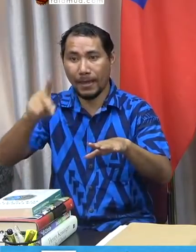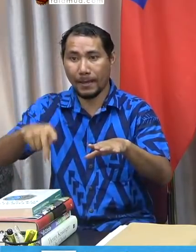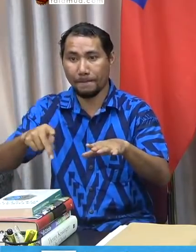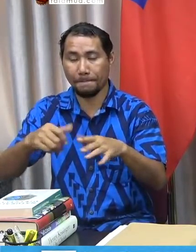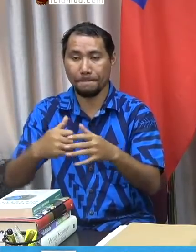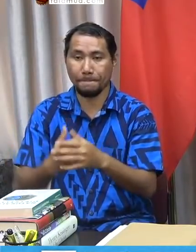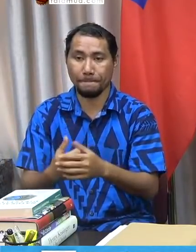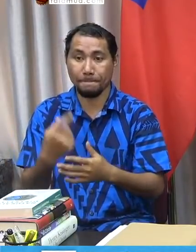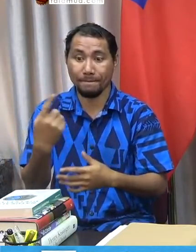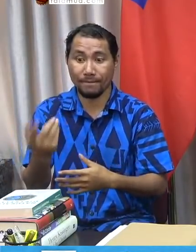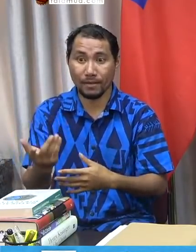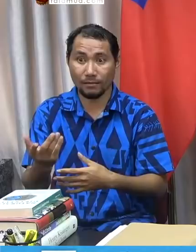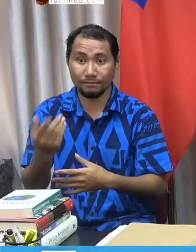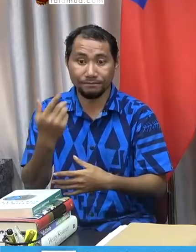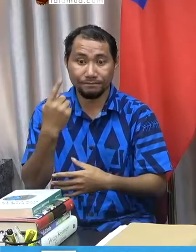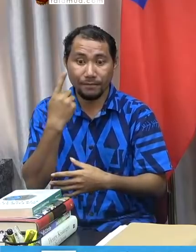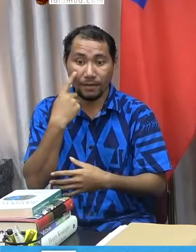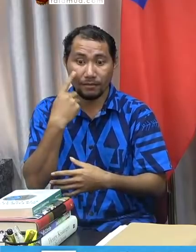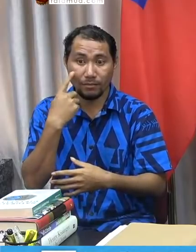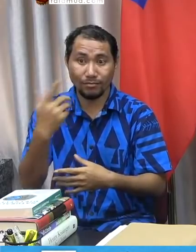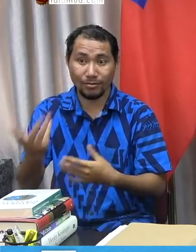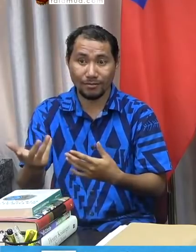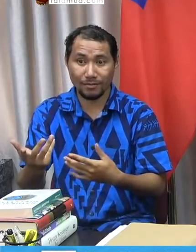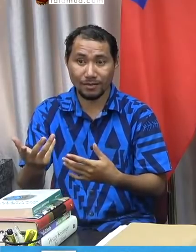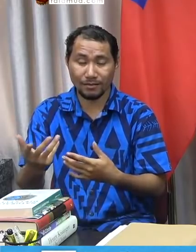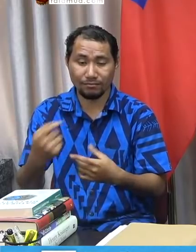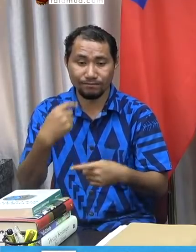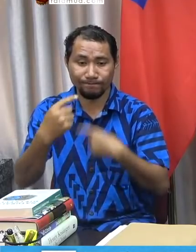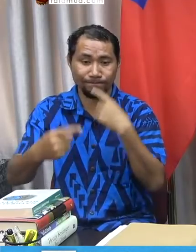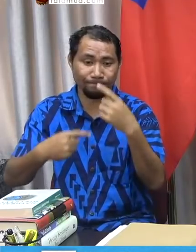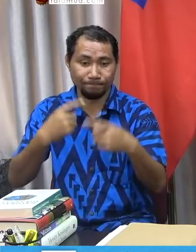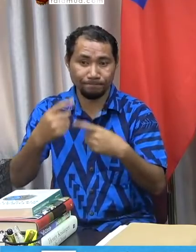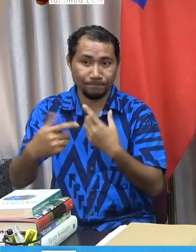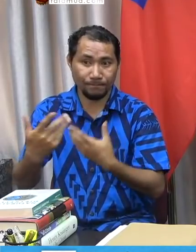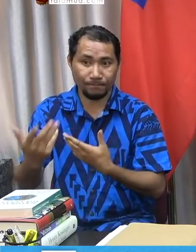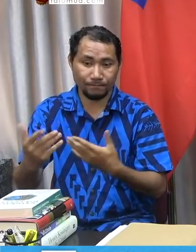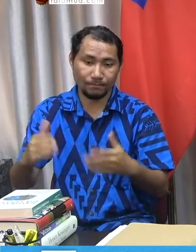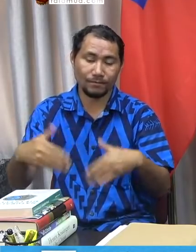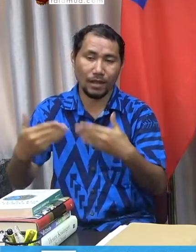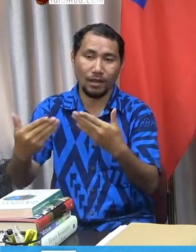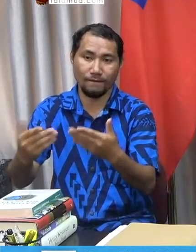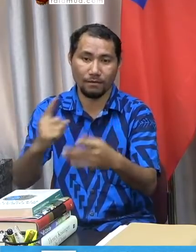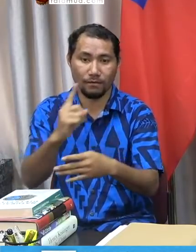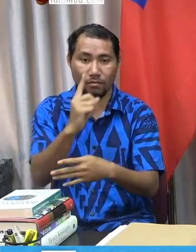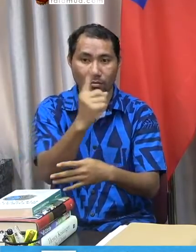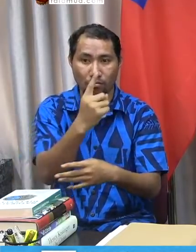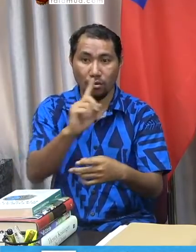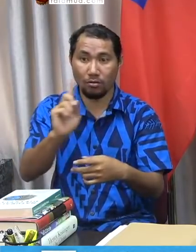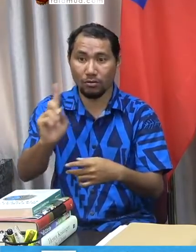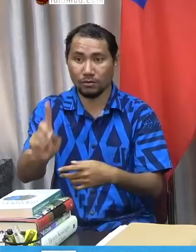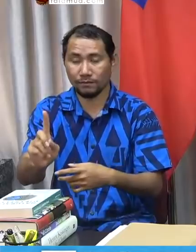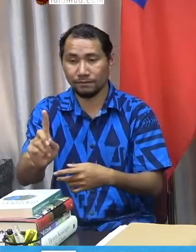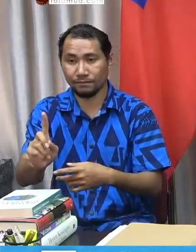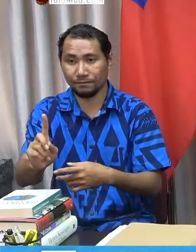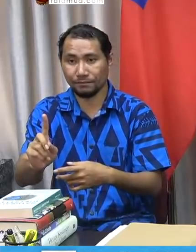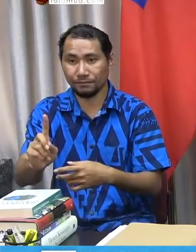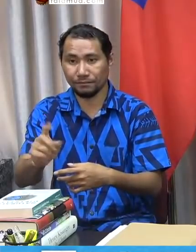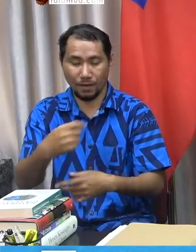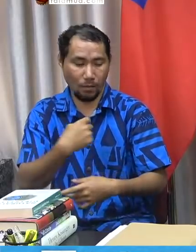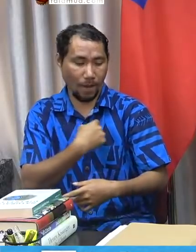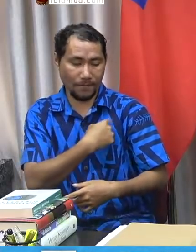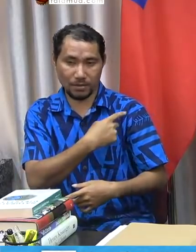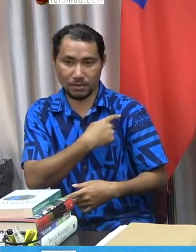e ona maua mai nisi o whaasalaunga. Ia sa avelava le whaamuamua i le whaatautoina